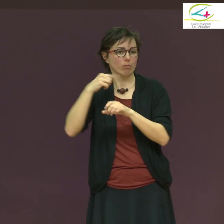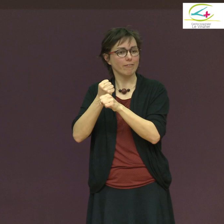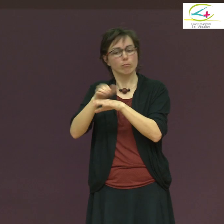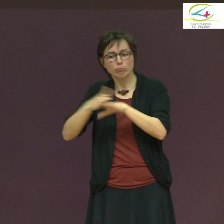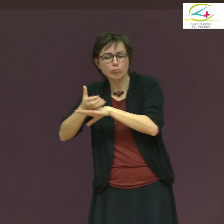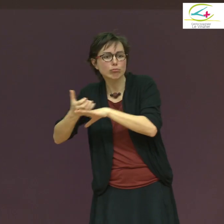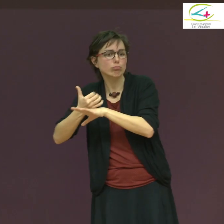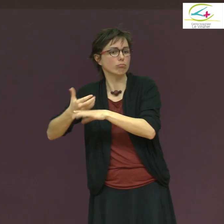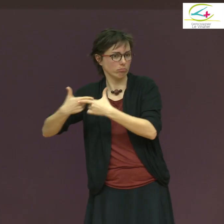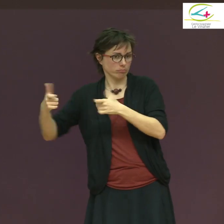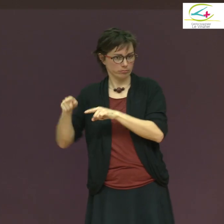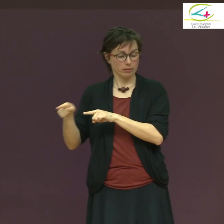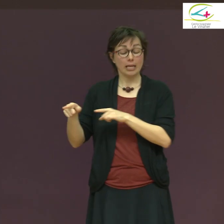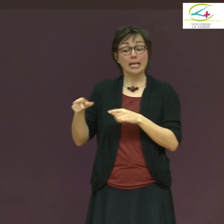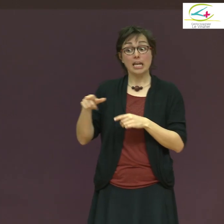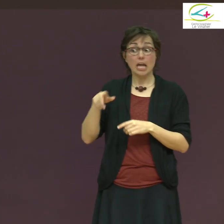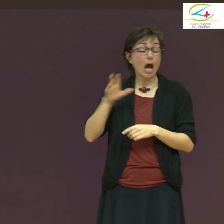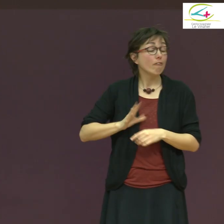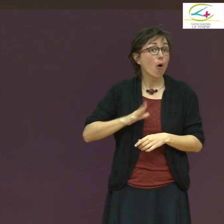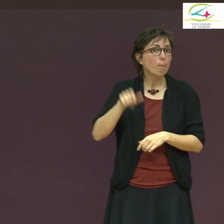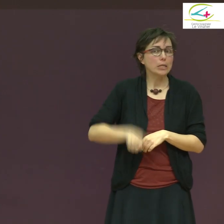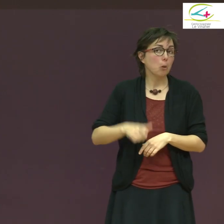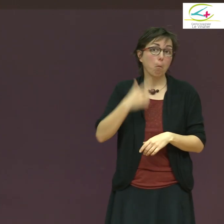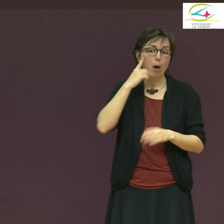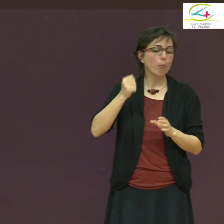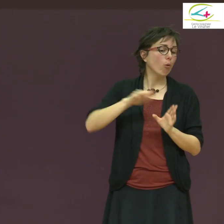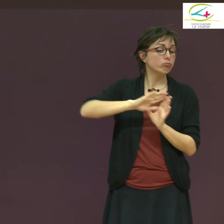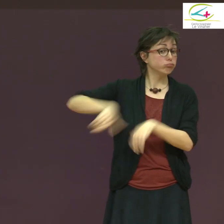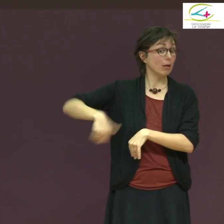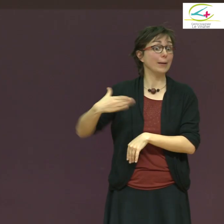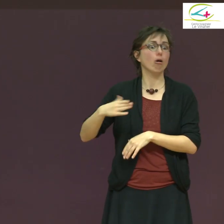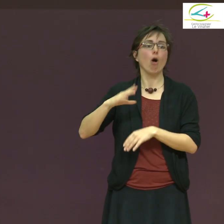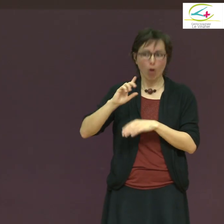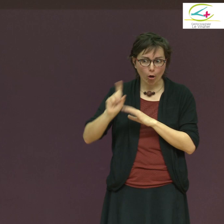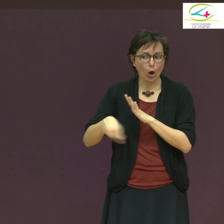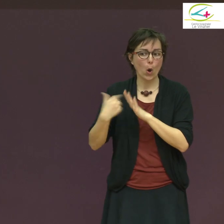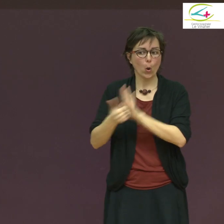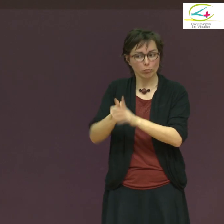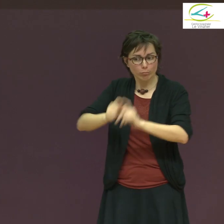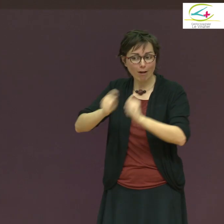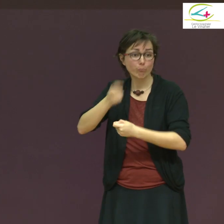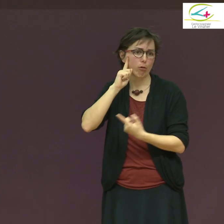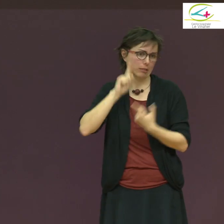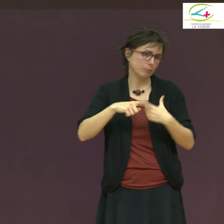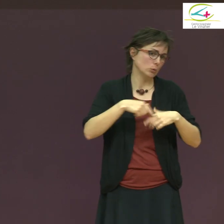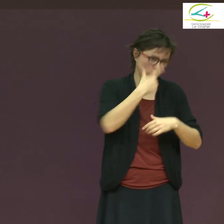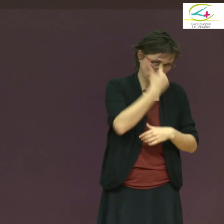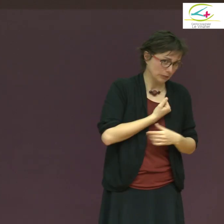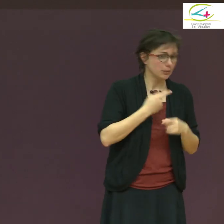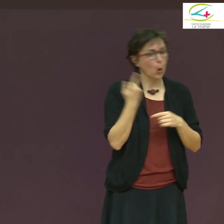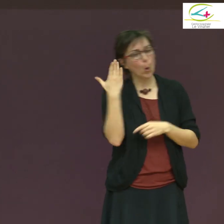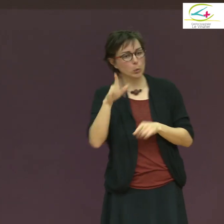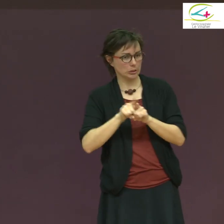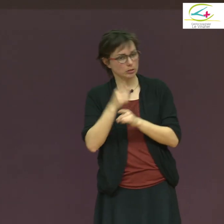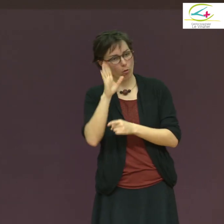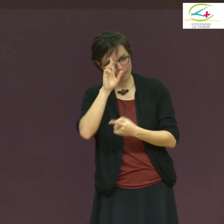c'était un acteur de santé qu'on avait oublié, j'ai l'impression, et qu'on est en train de redécouvrir, notamment pour le suicide pour le jour aussi. Un peu comme des médecins, mais